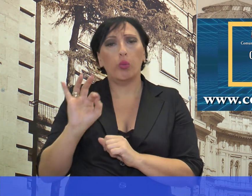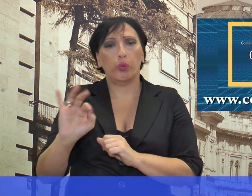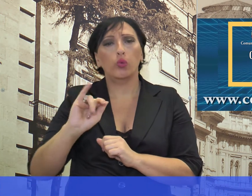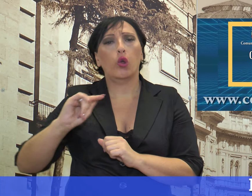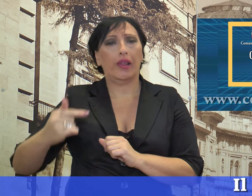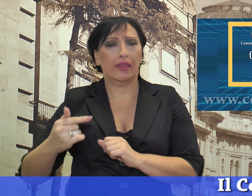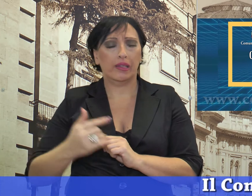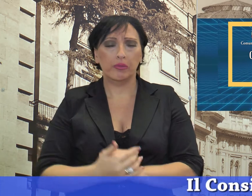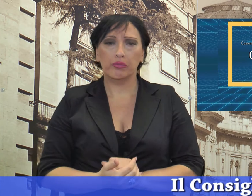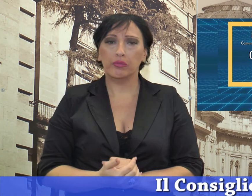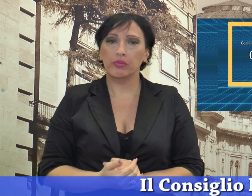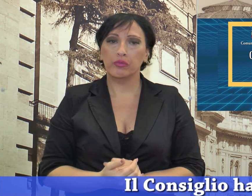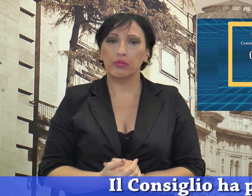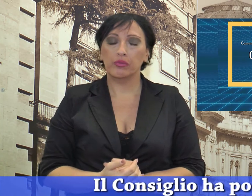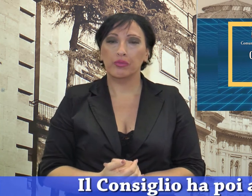www.comune.napoli.it.